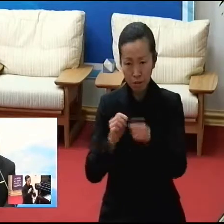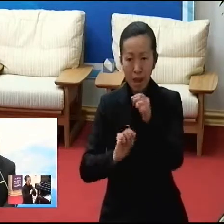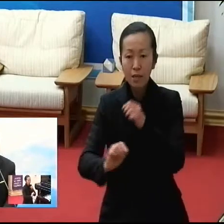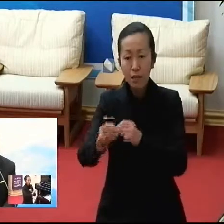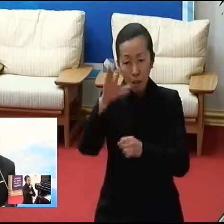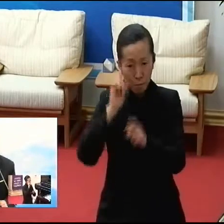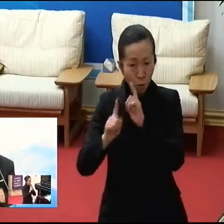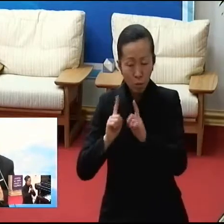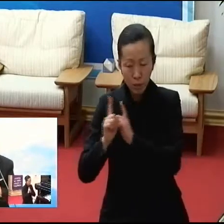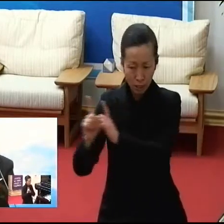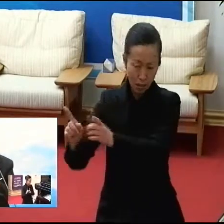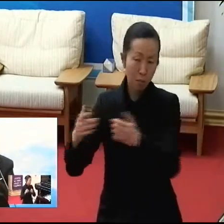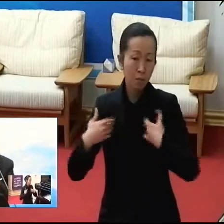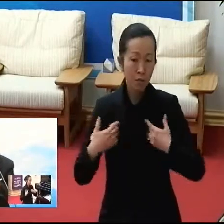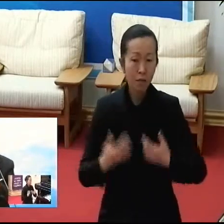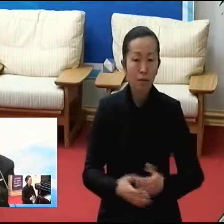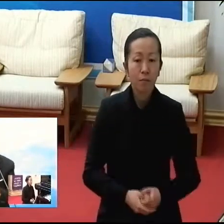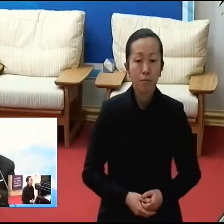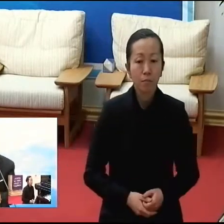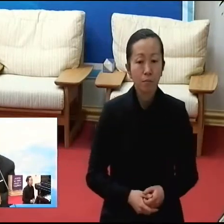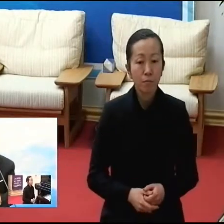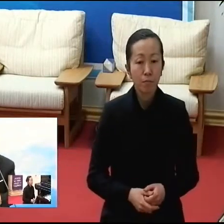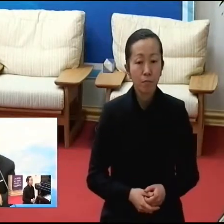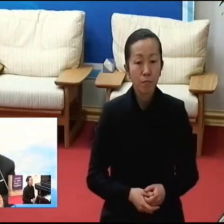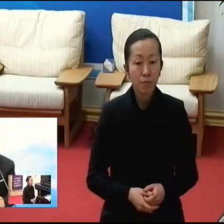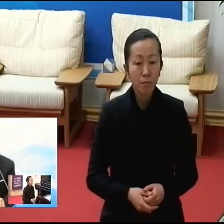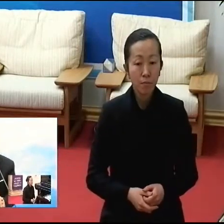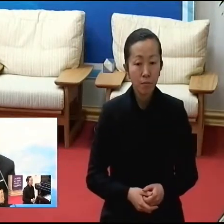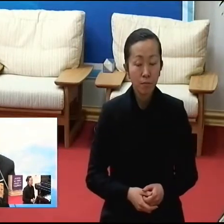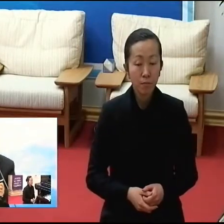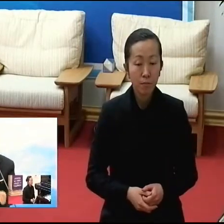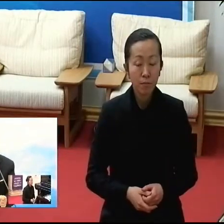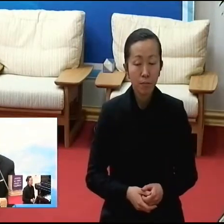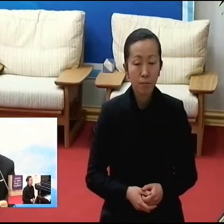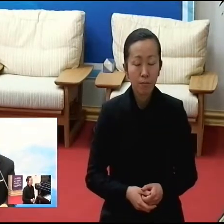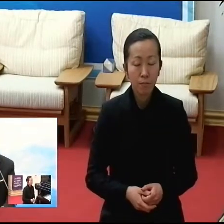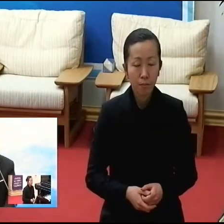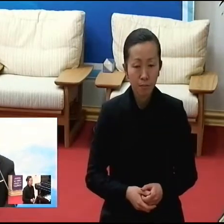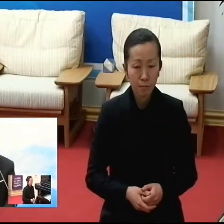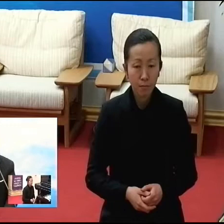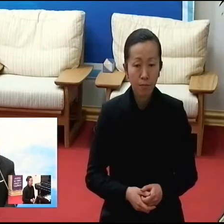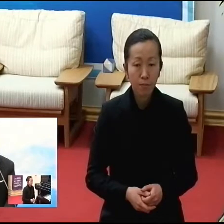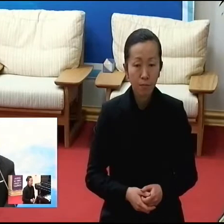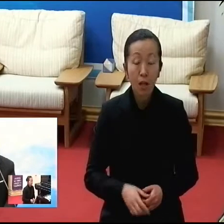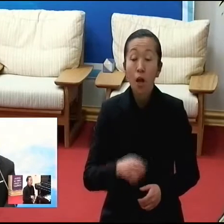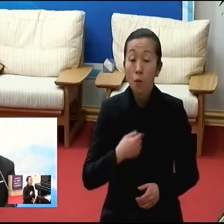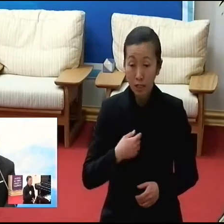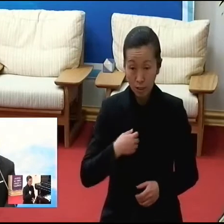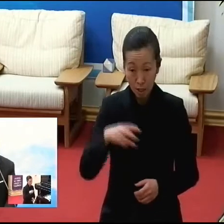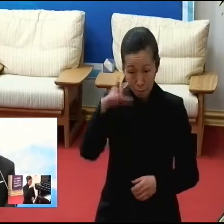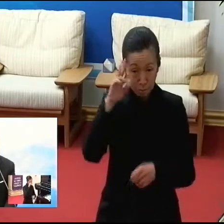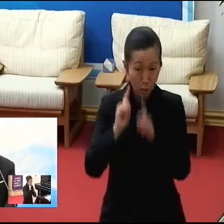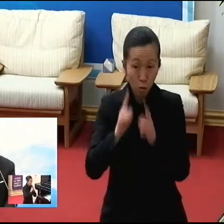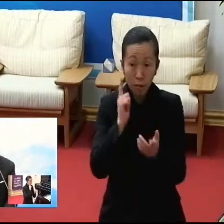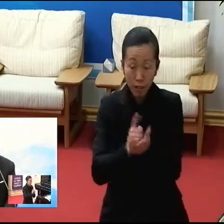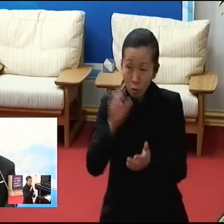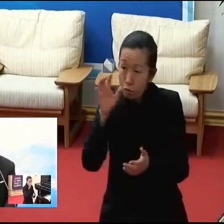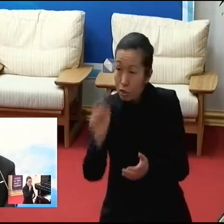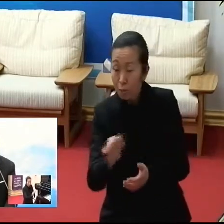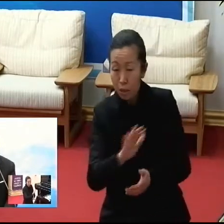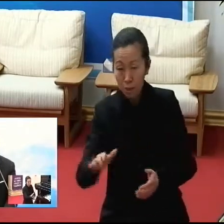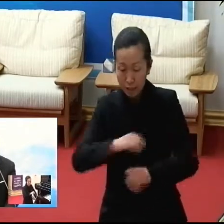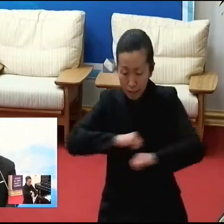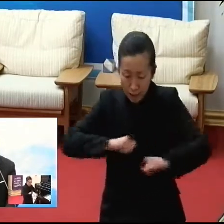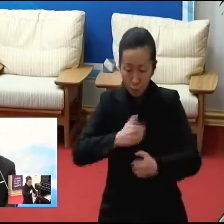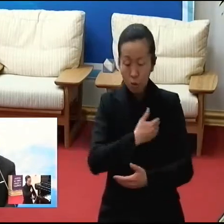の御言葉です。 내가 이 말씀만 붙잡으면 살겠구나 하는 영원한 말씀을 붙잡으시기 바랍니다. 私がこの御言葉だけ掴めば生